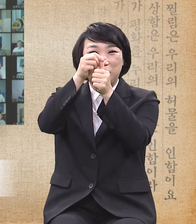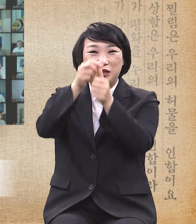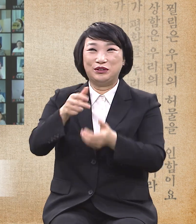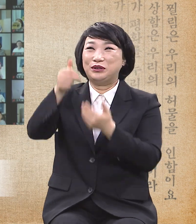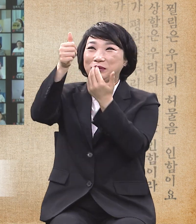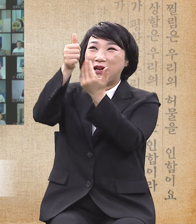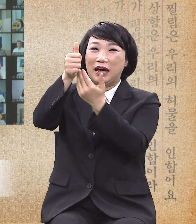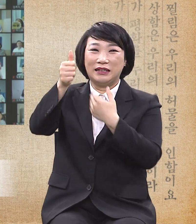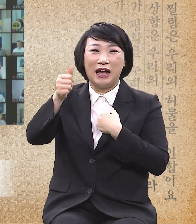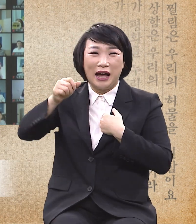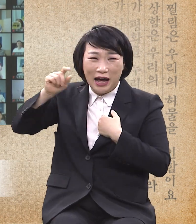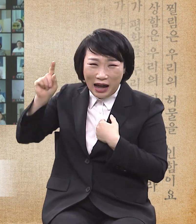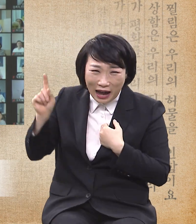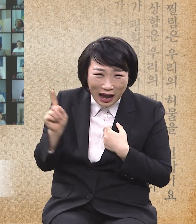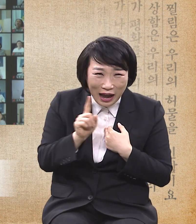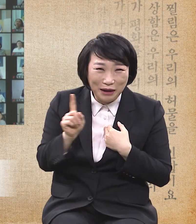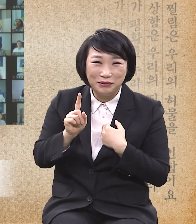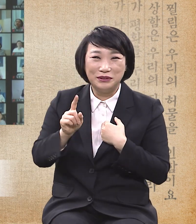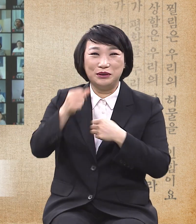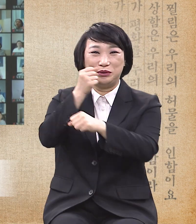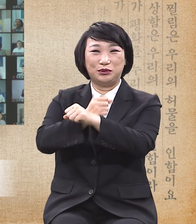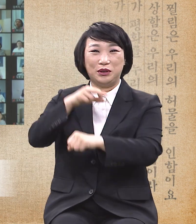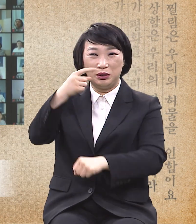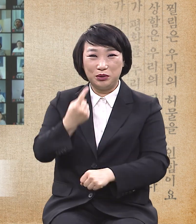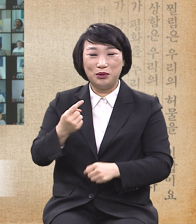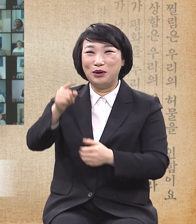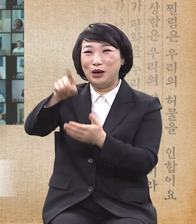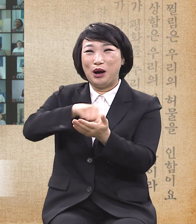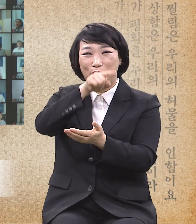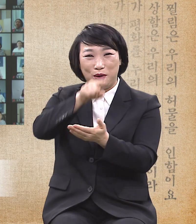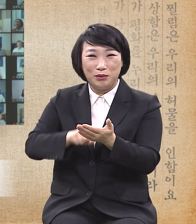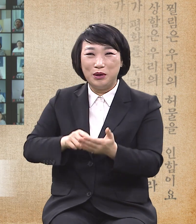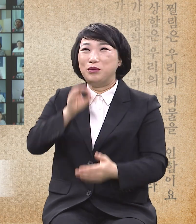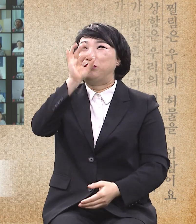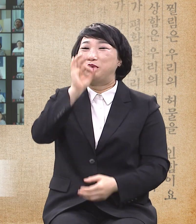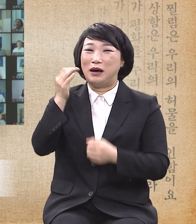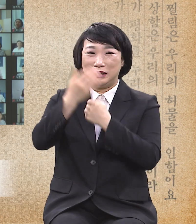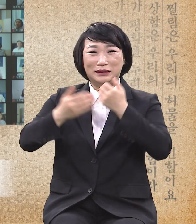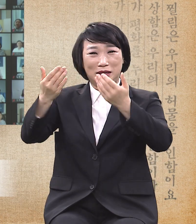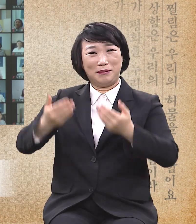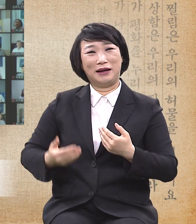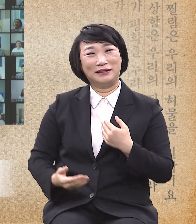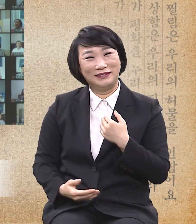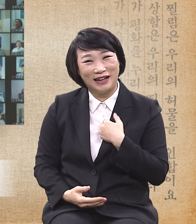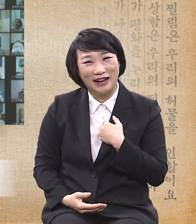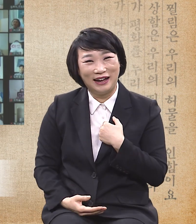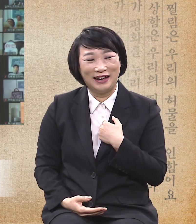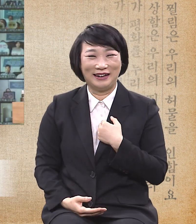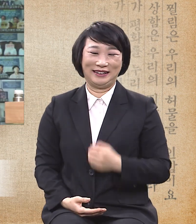주님 앞에 아무리 해도 갚을 길 없는 은혜예요.